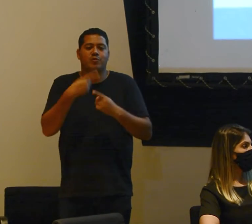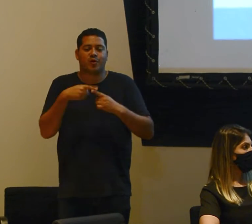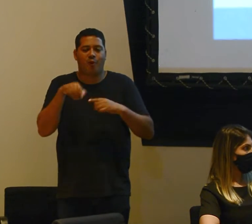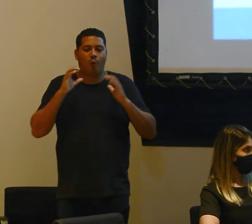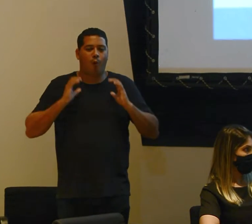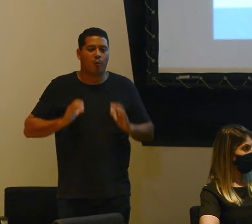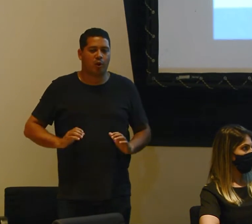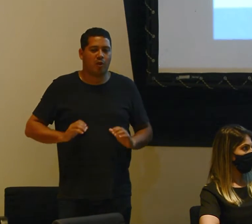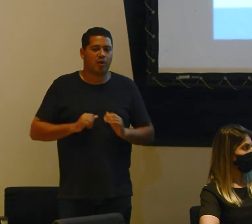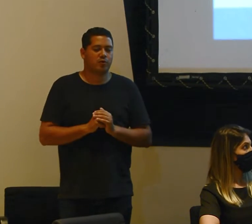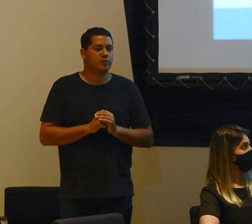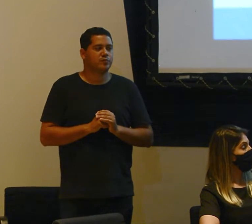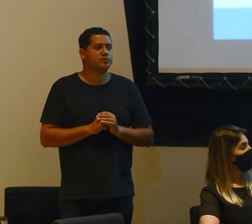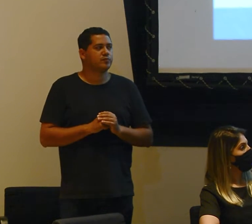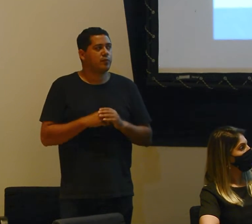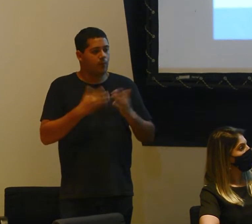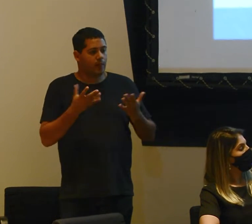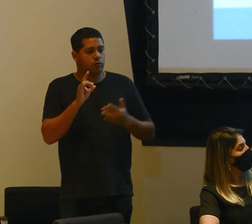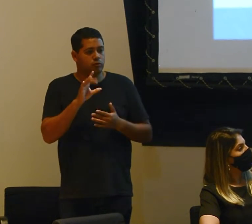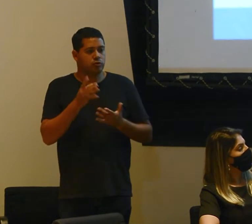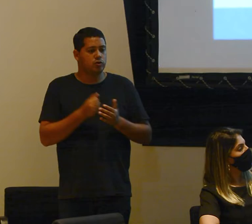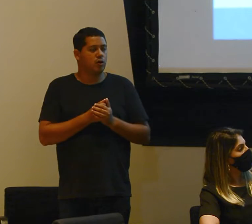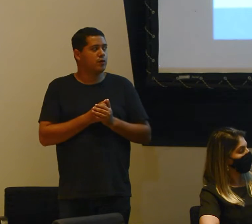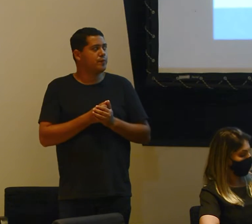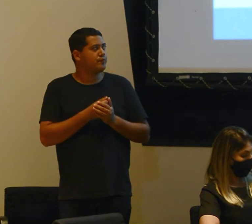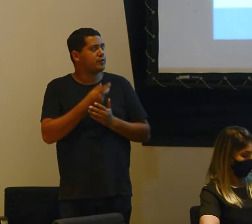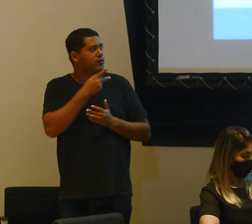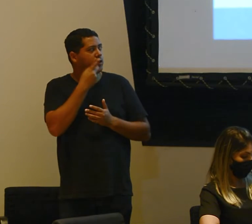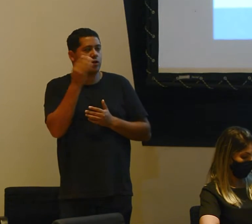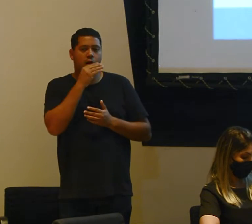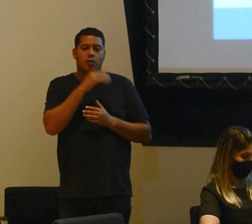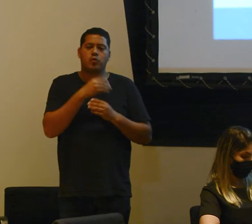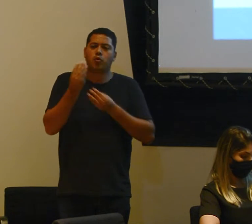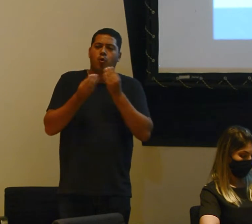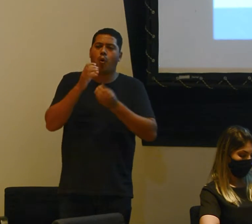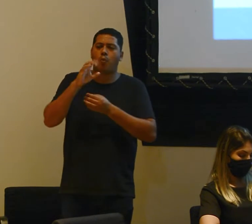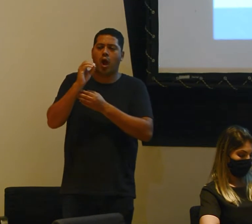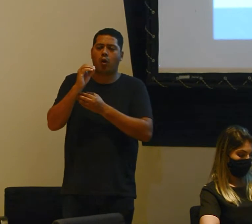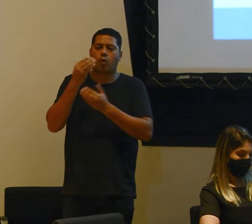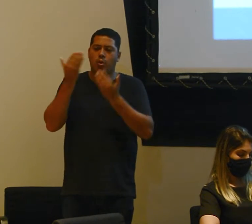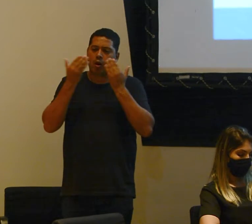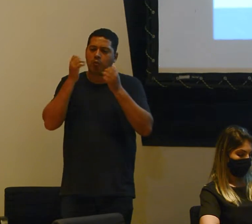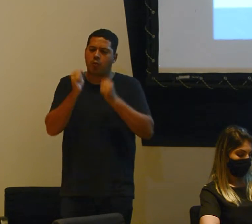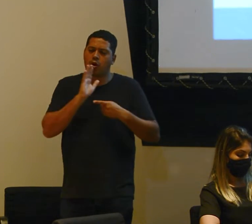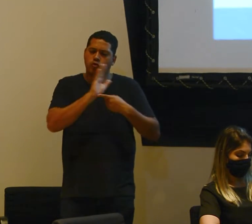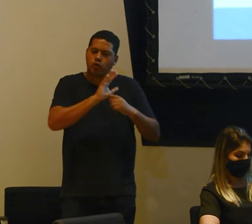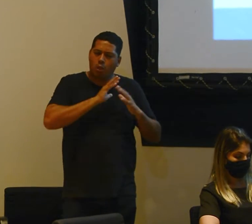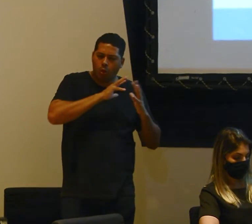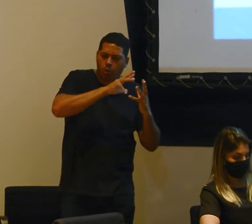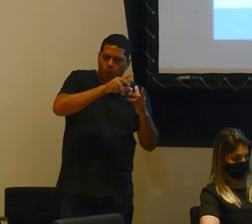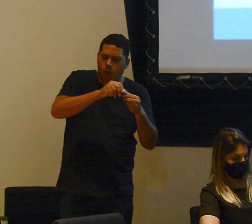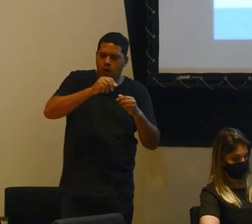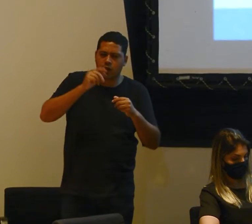comportamentais. E aí, só dando, né, um parâmetro assim, como que a ecoterapia poderia ajudar todas essas crianças que são autistas